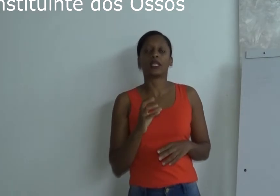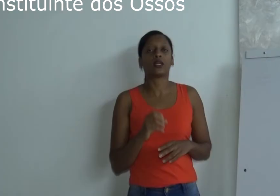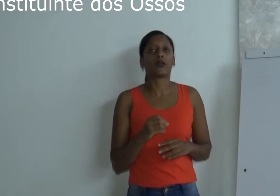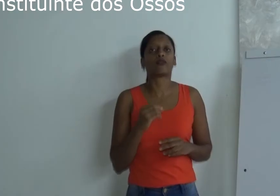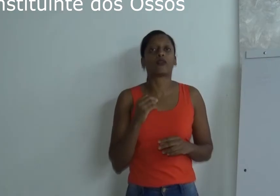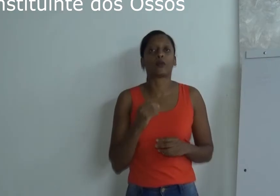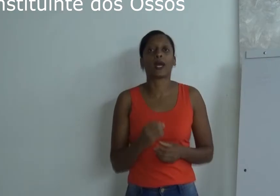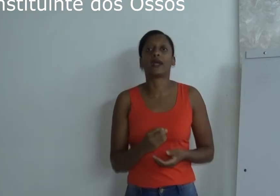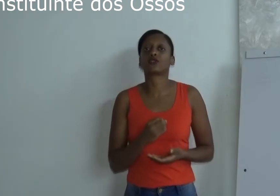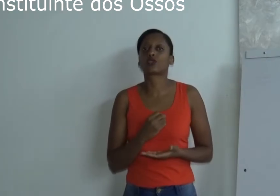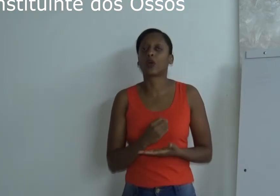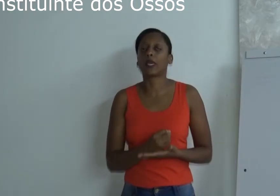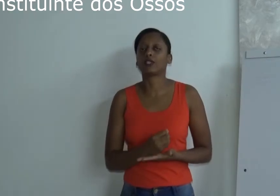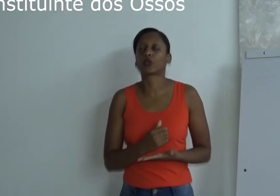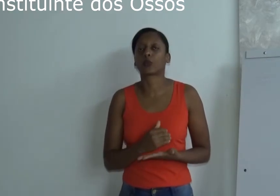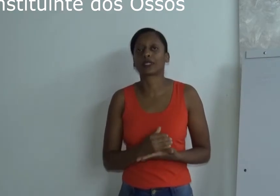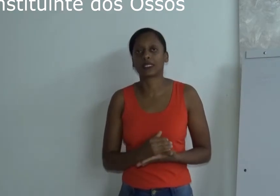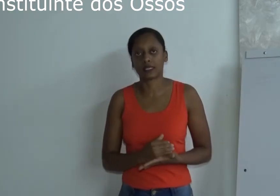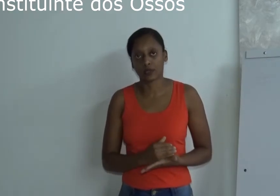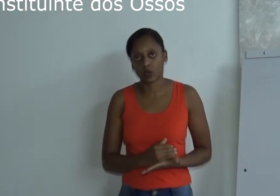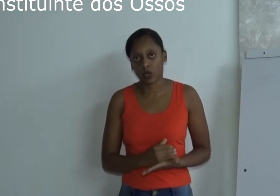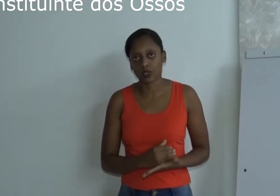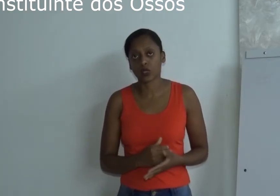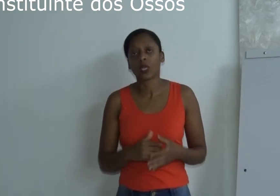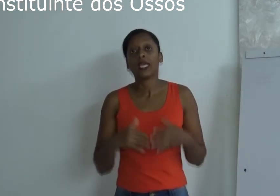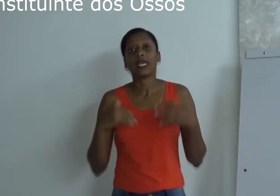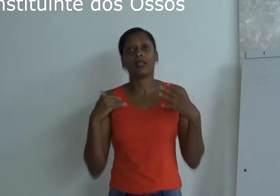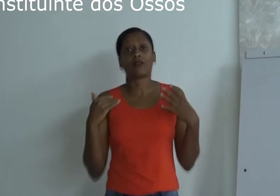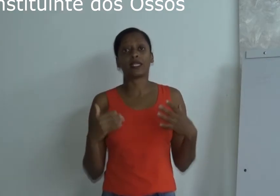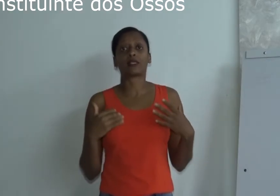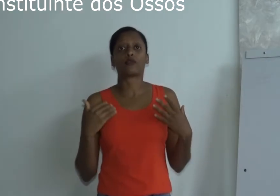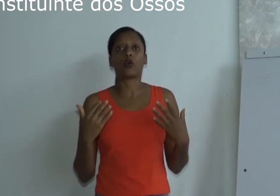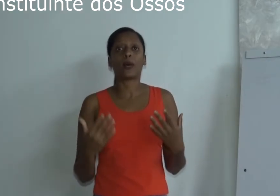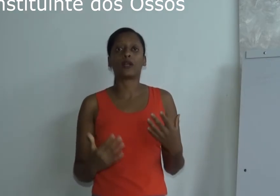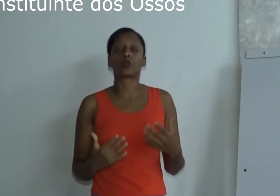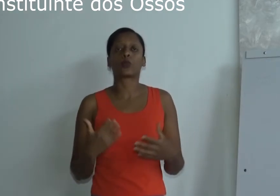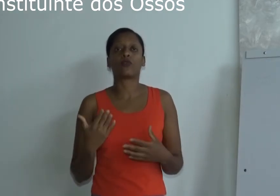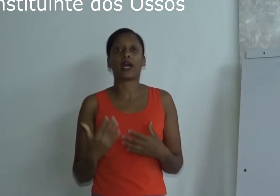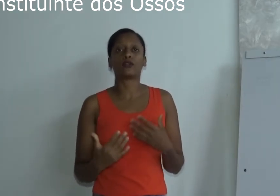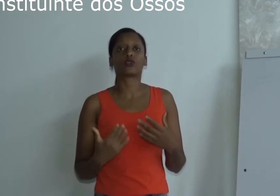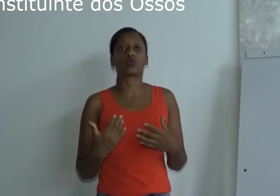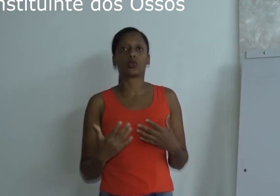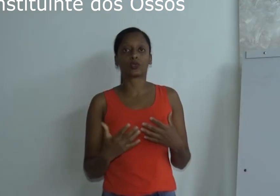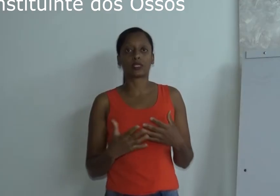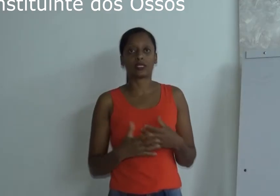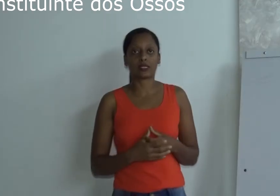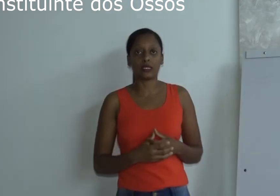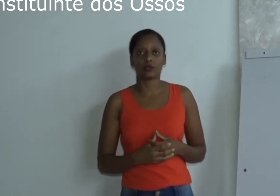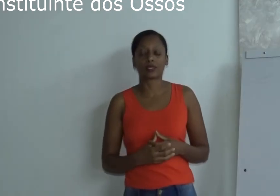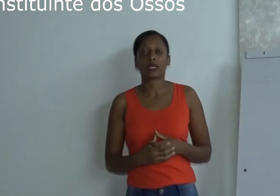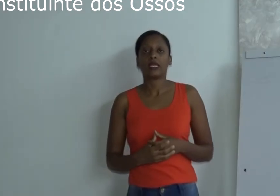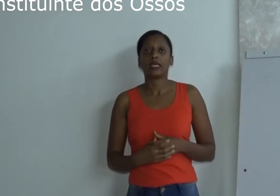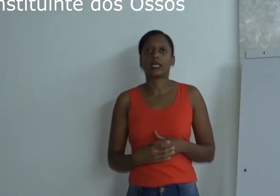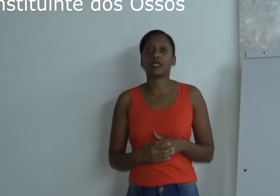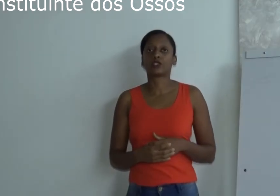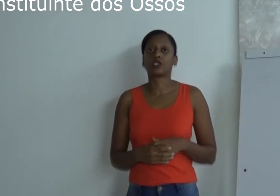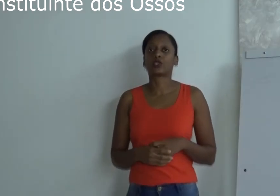não é formado somente por tecido ósseo. Ele vai ser formado por vários outros tecidos. E aí a gente tem